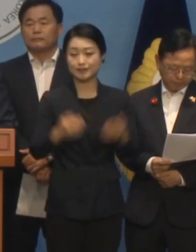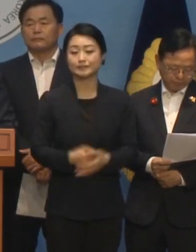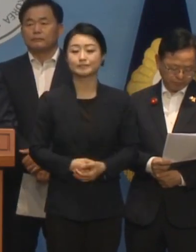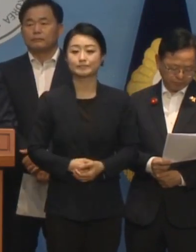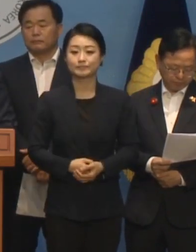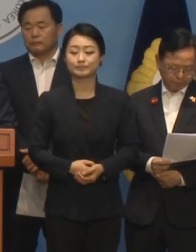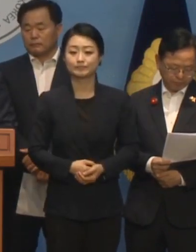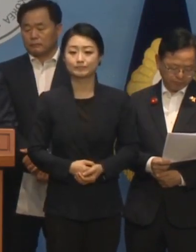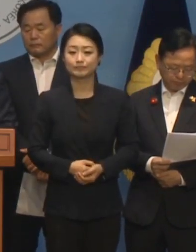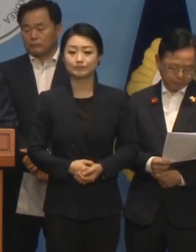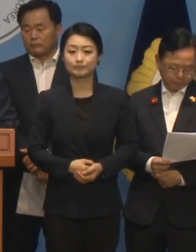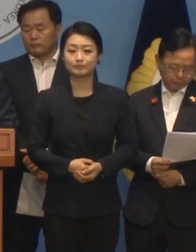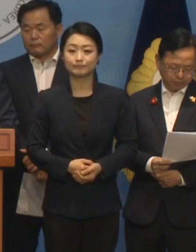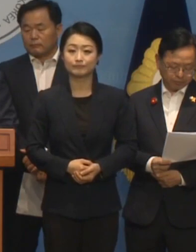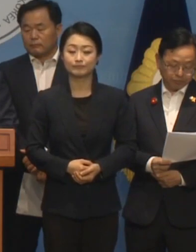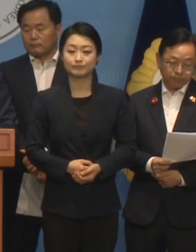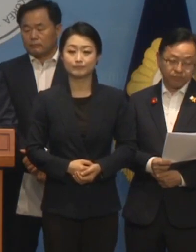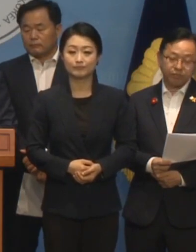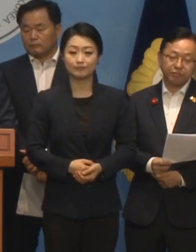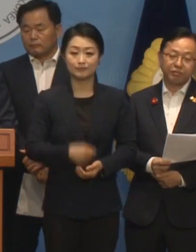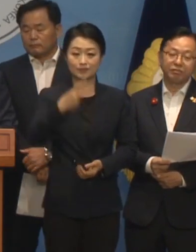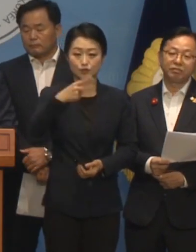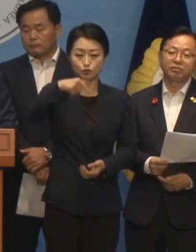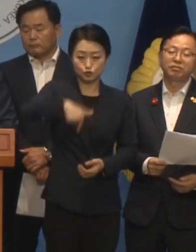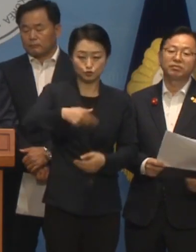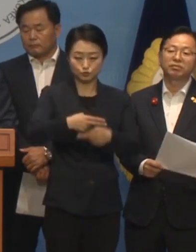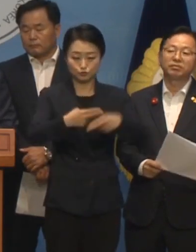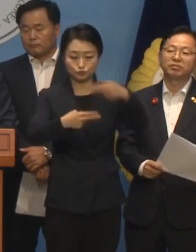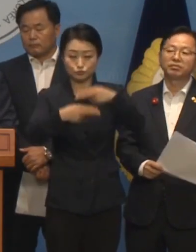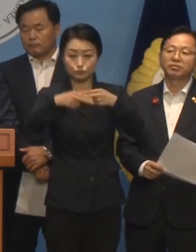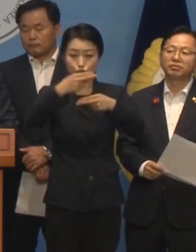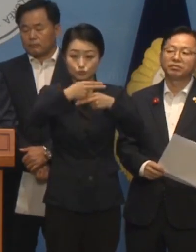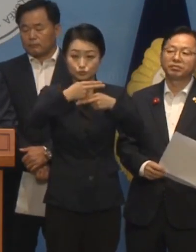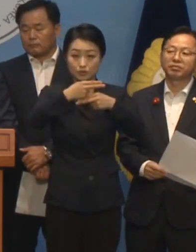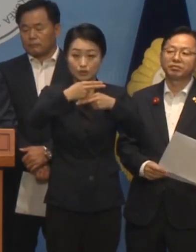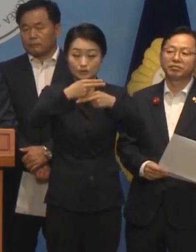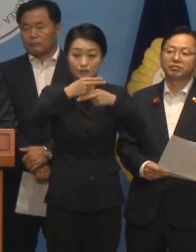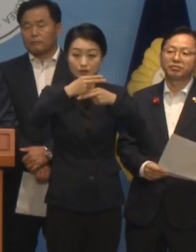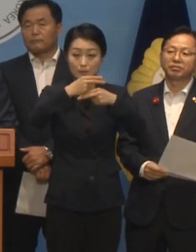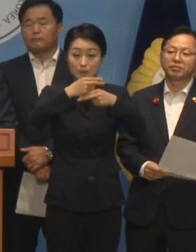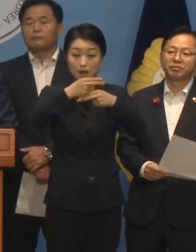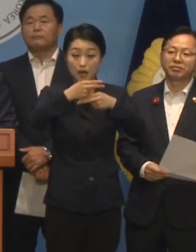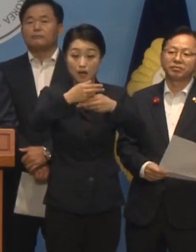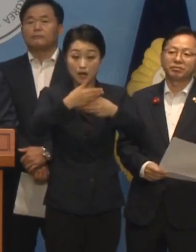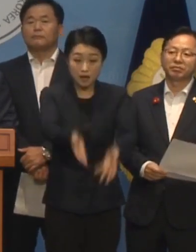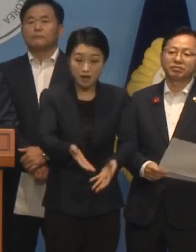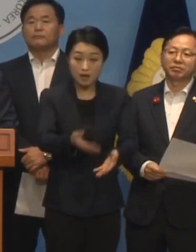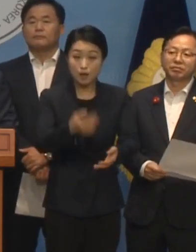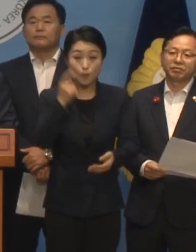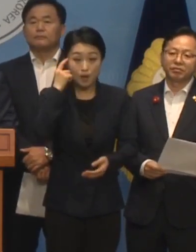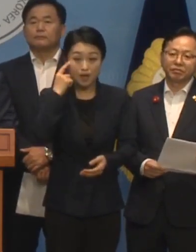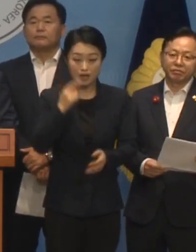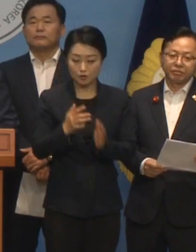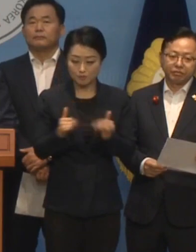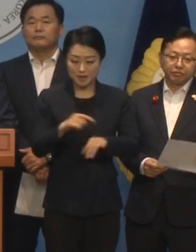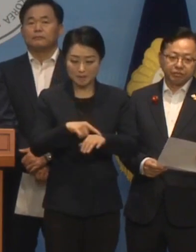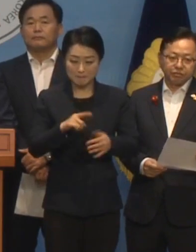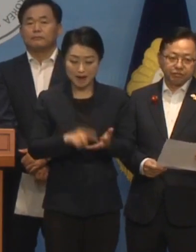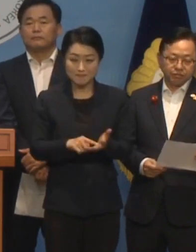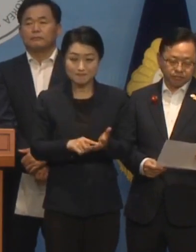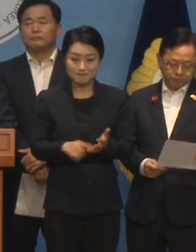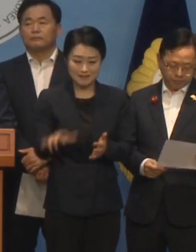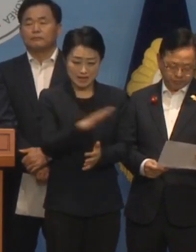해두고자 합니다. 뚝이 무너지고 있습니다. 민심의 거대한 파도가 차오르고 있습니다. 우리